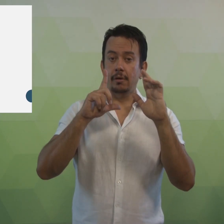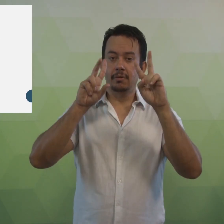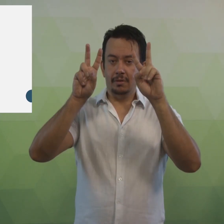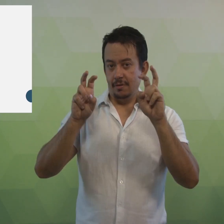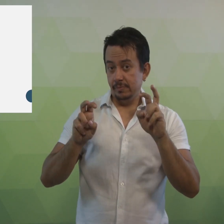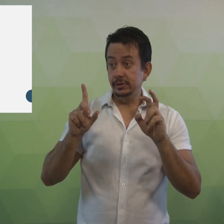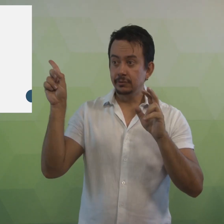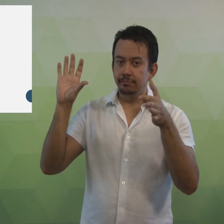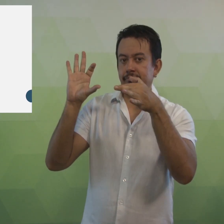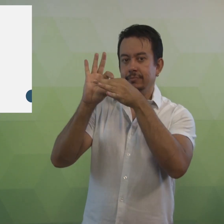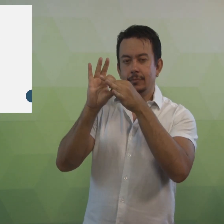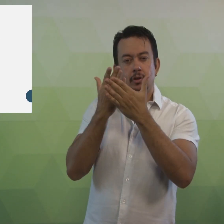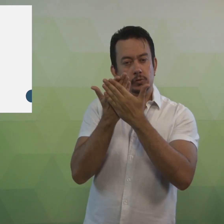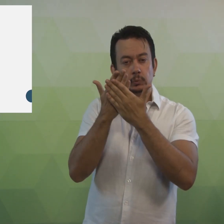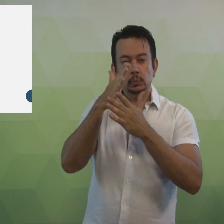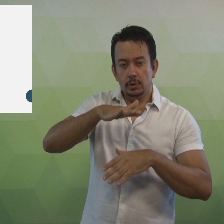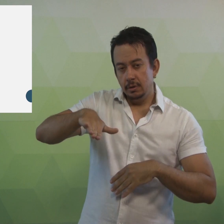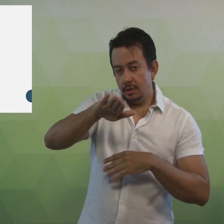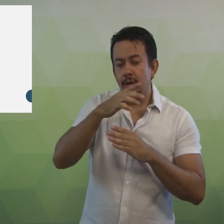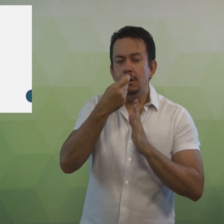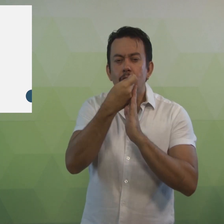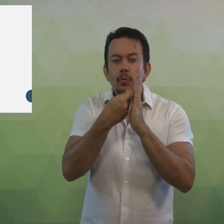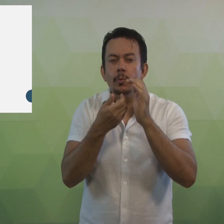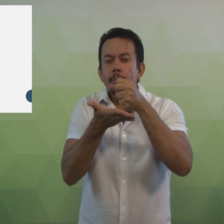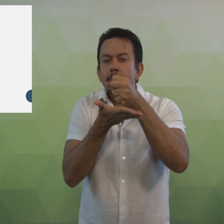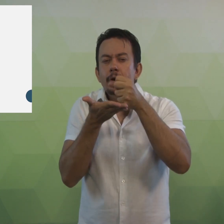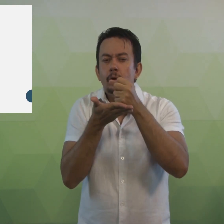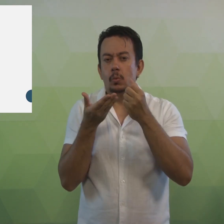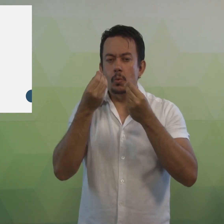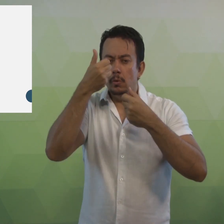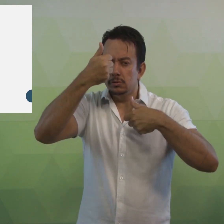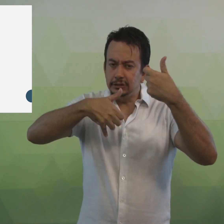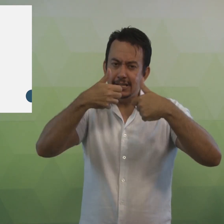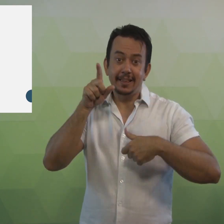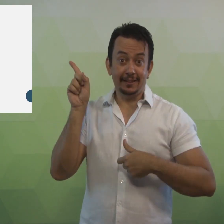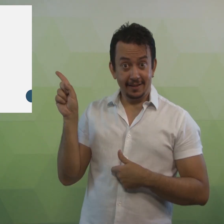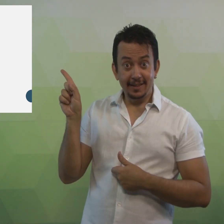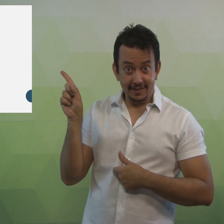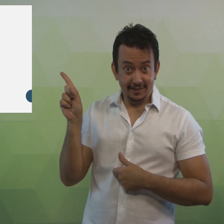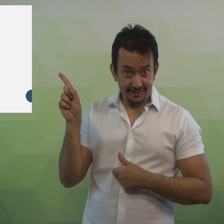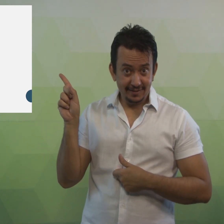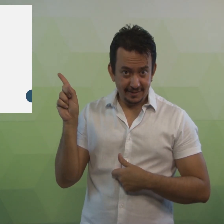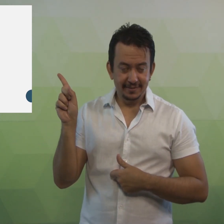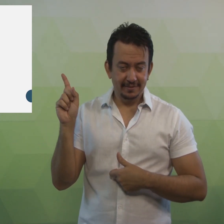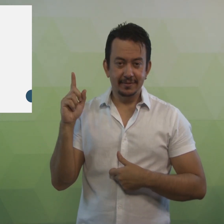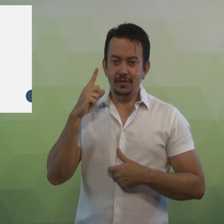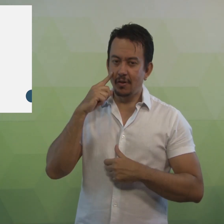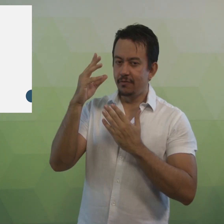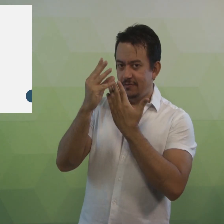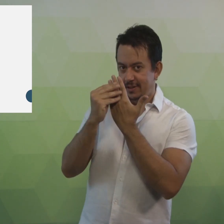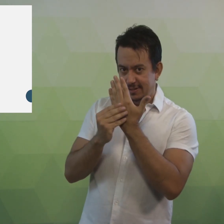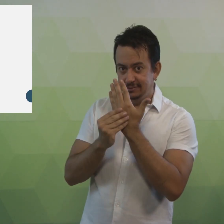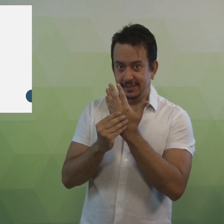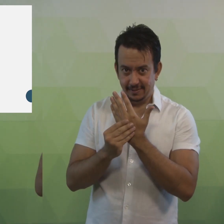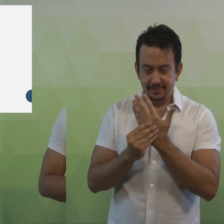Observem aqui as referências que eu usei para essa aula, os textos básicos que eu usei, tá bom? Vocês podem estar